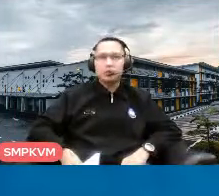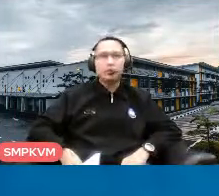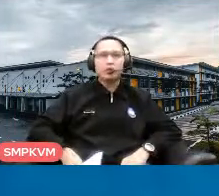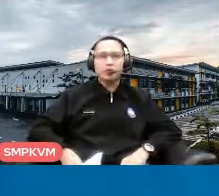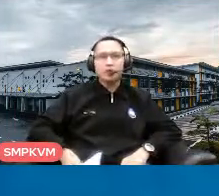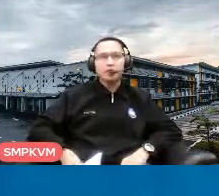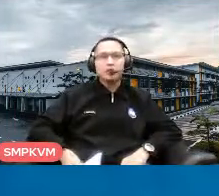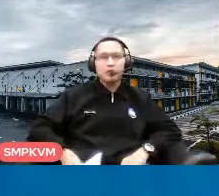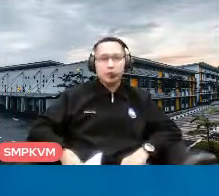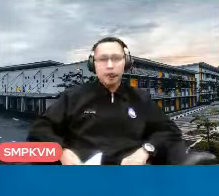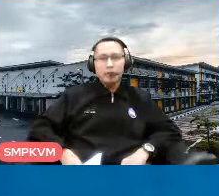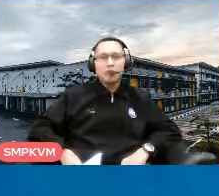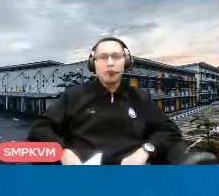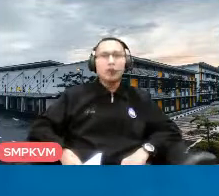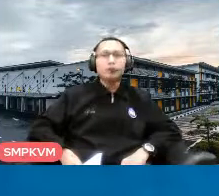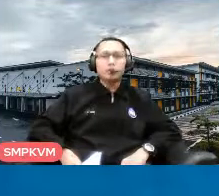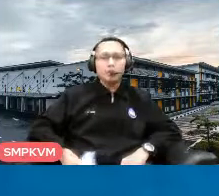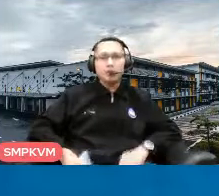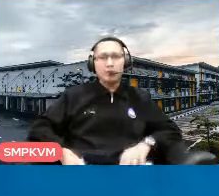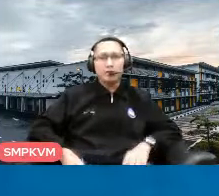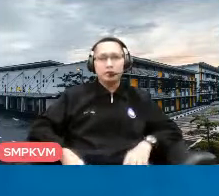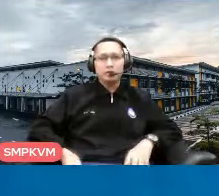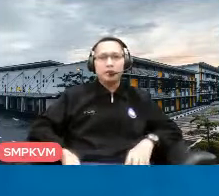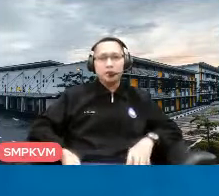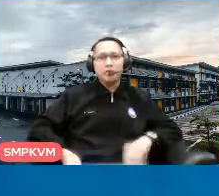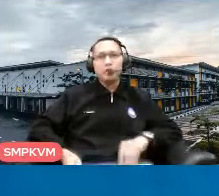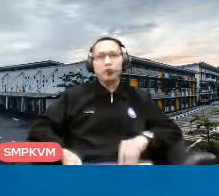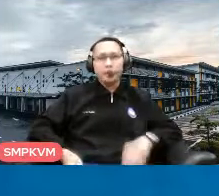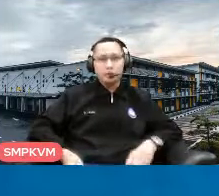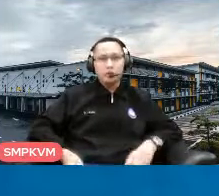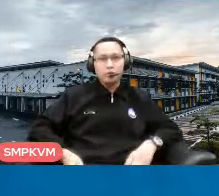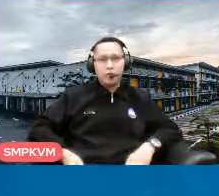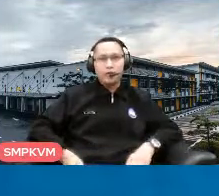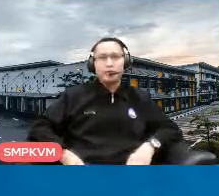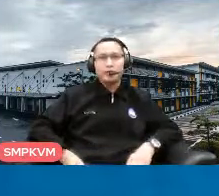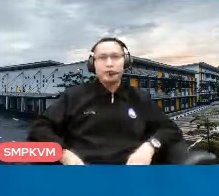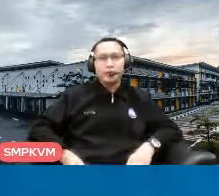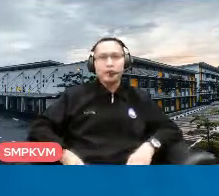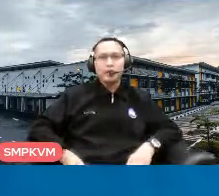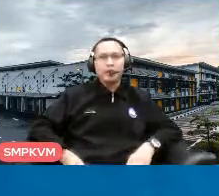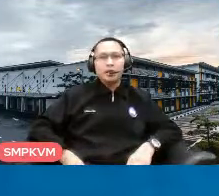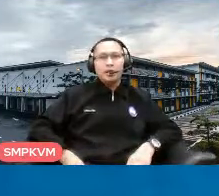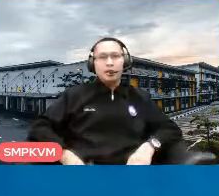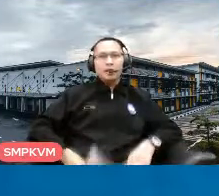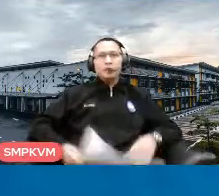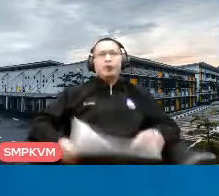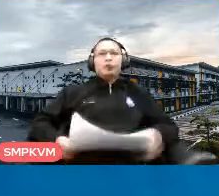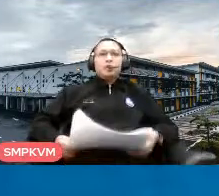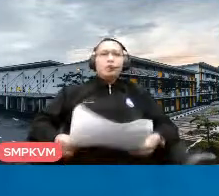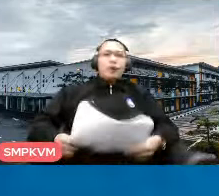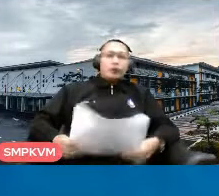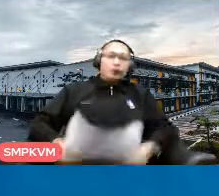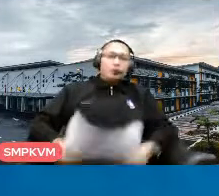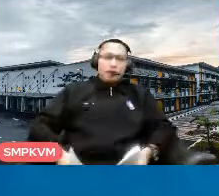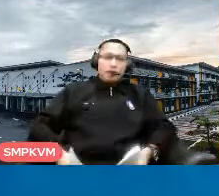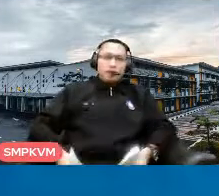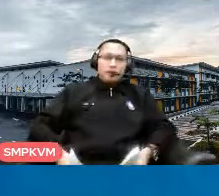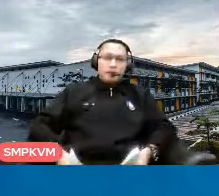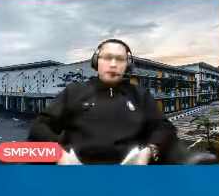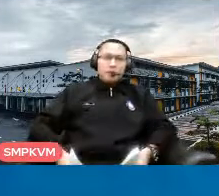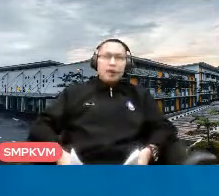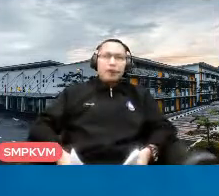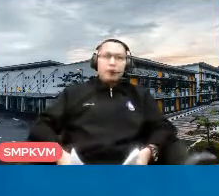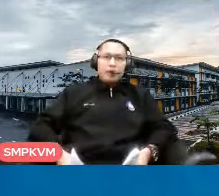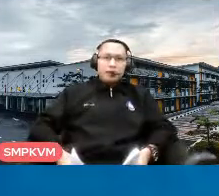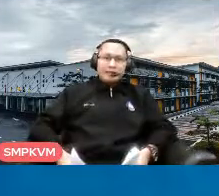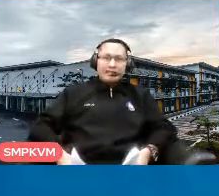kelabu ke enggak boleh hitam atau putih saja termasuk kasus sukai eh yang ketiga seluar Tukang